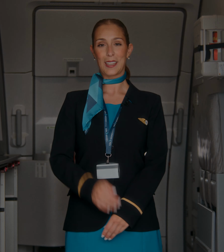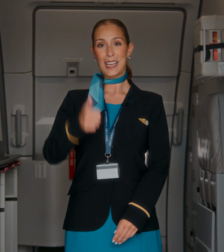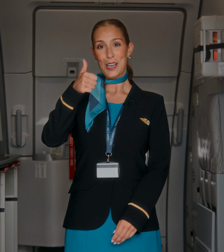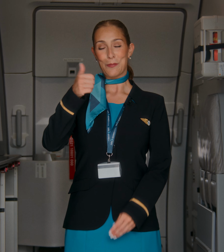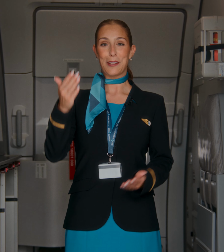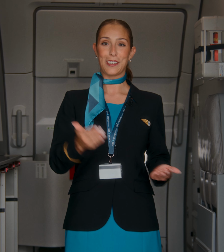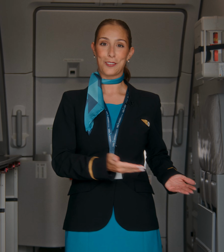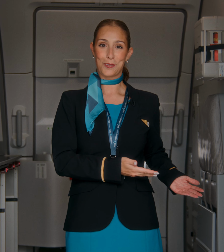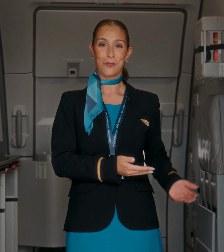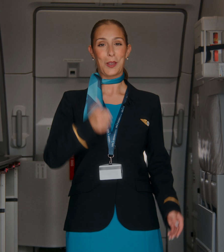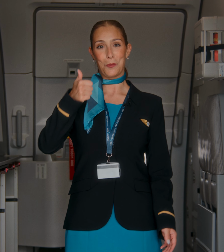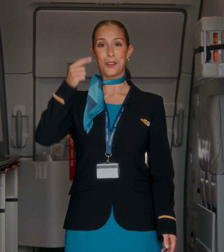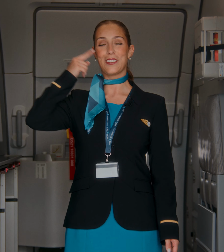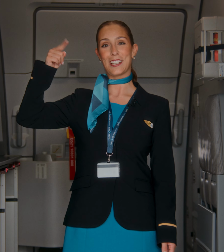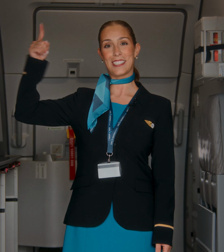Bem-vindos! Boa viagem!